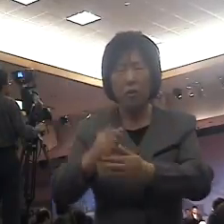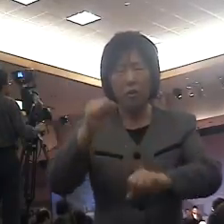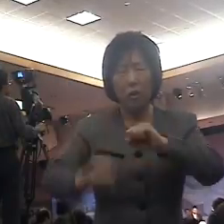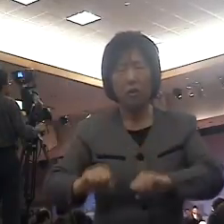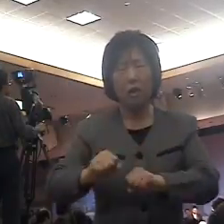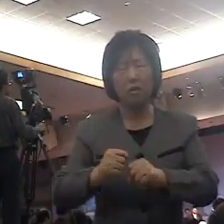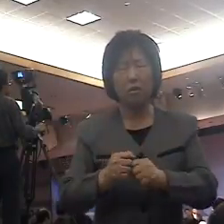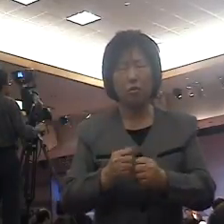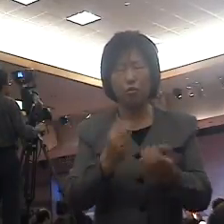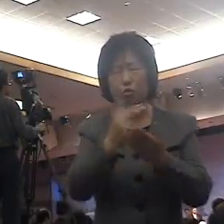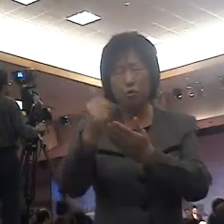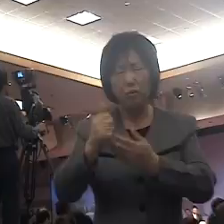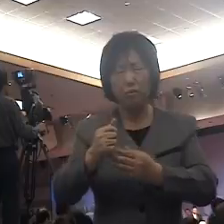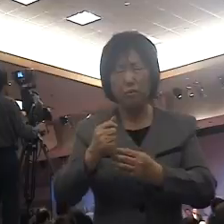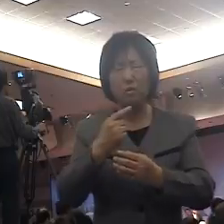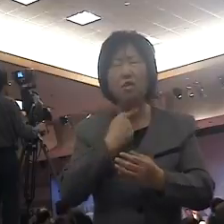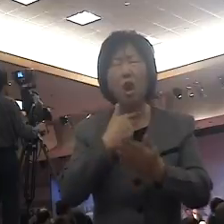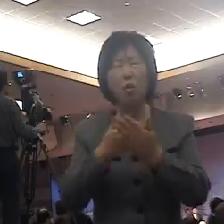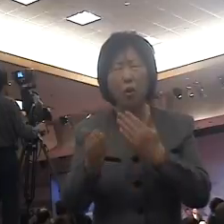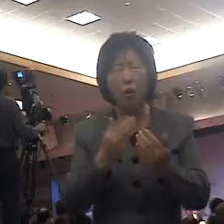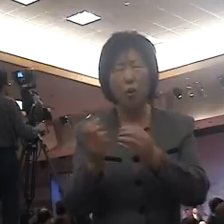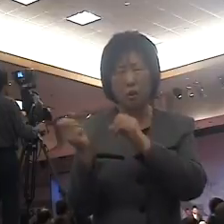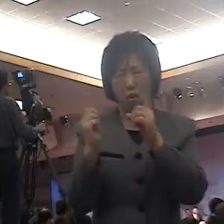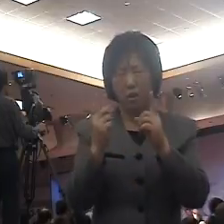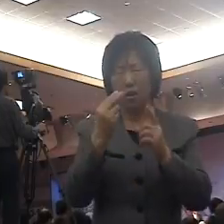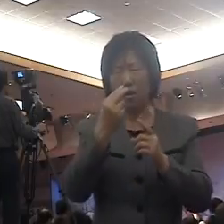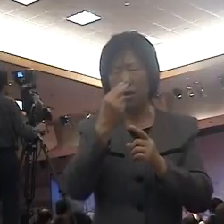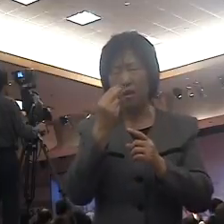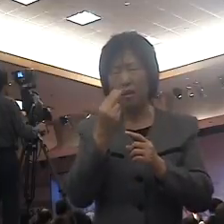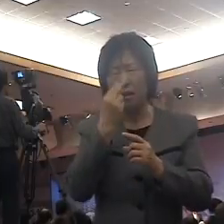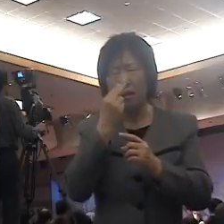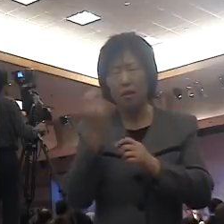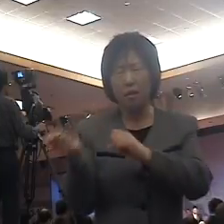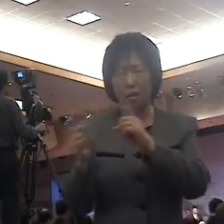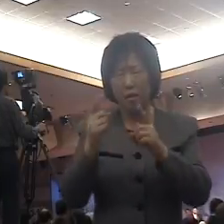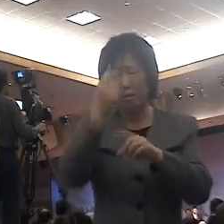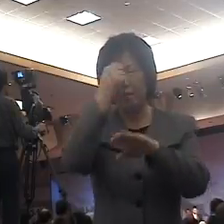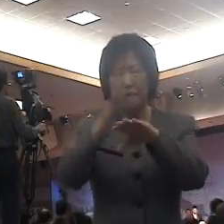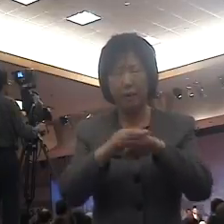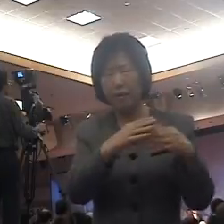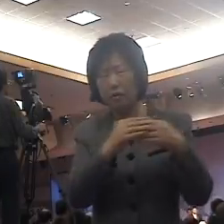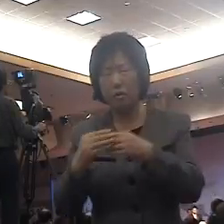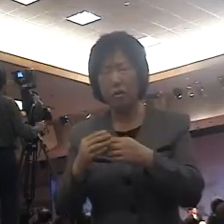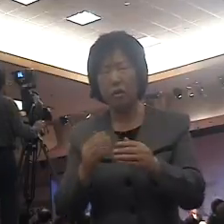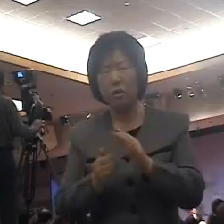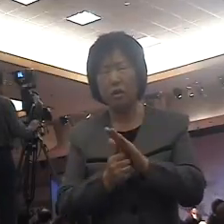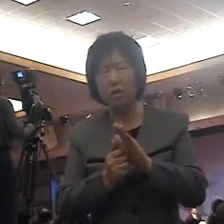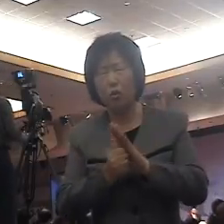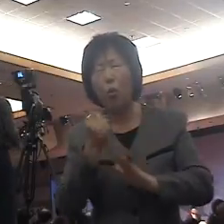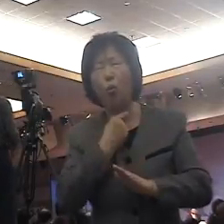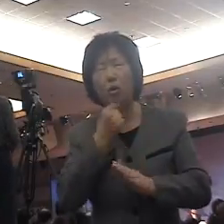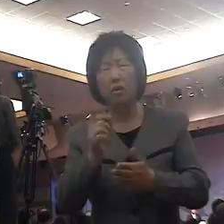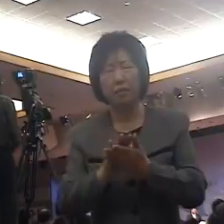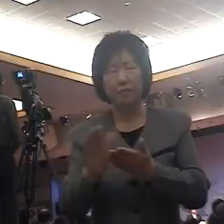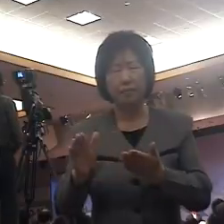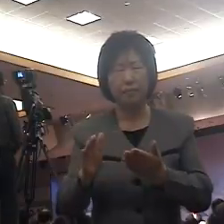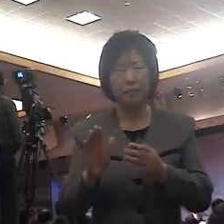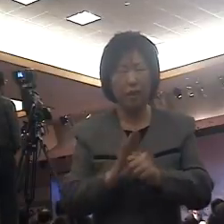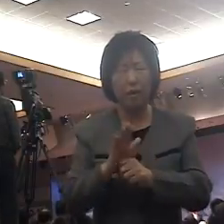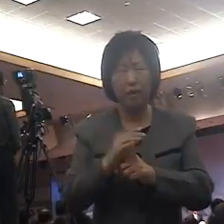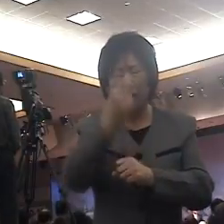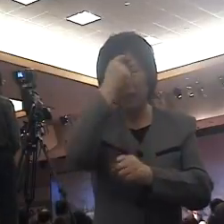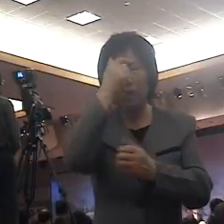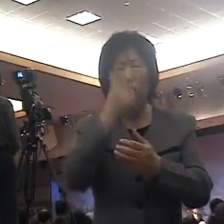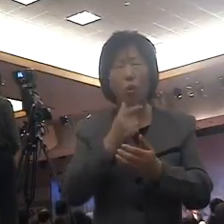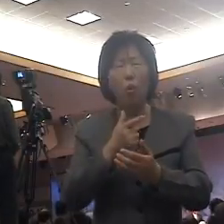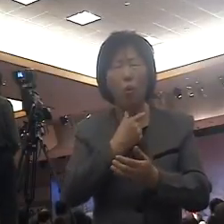역사하시는 주님을 체험하는 산 예배로 이끌어 주시길 간절히 소원하옵나이다. 사랑의 아버지 하나님, 또한